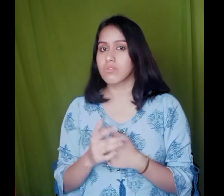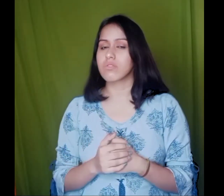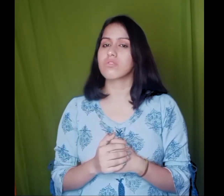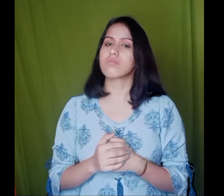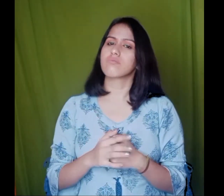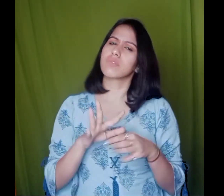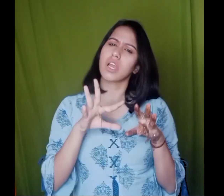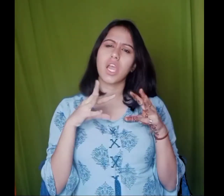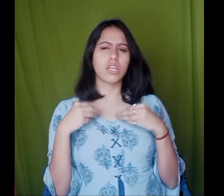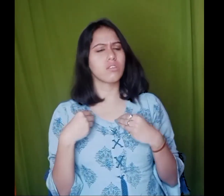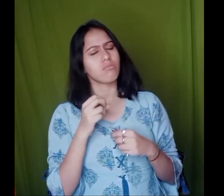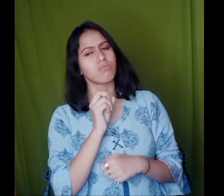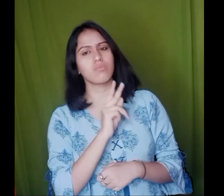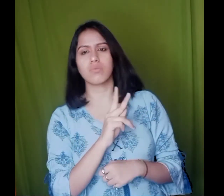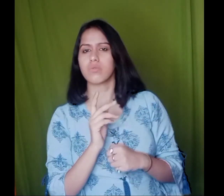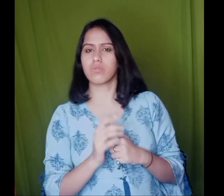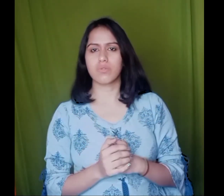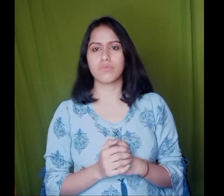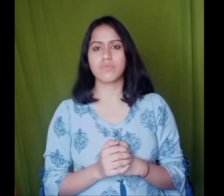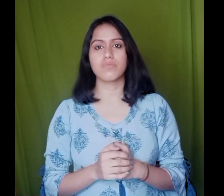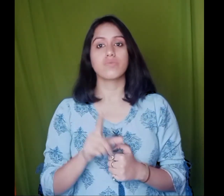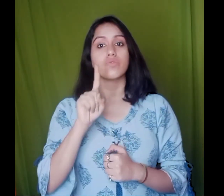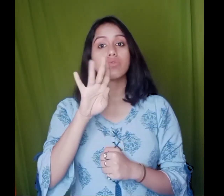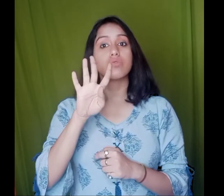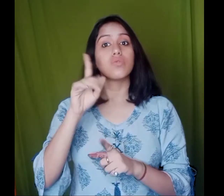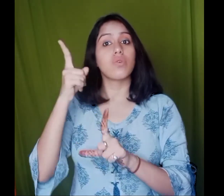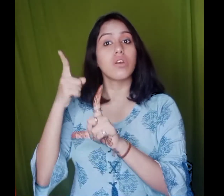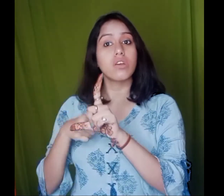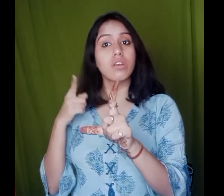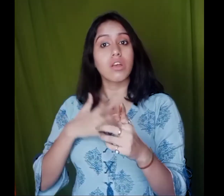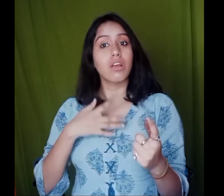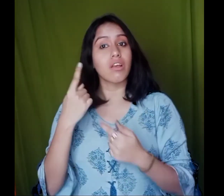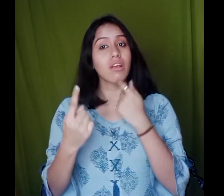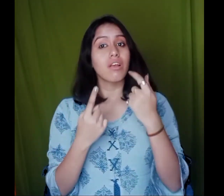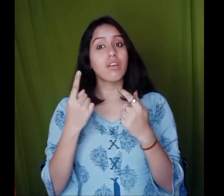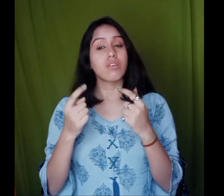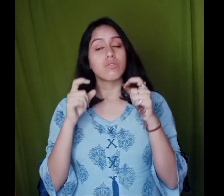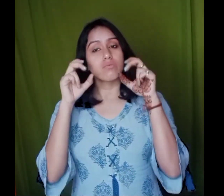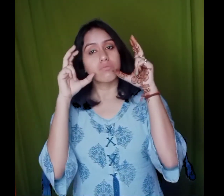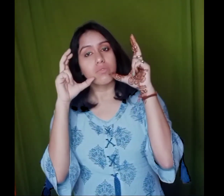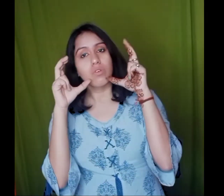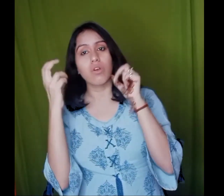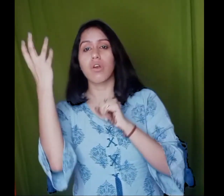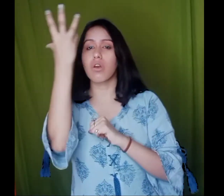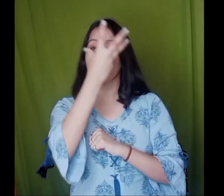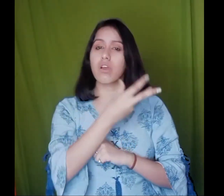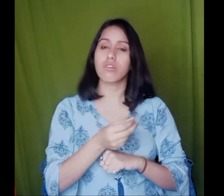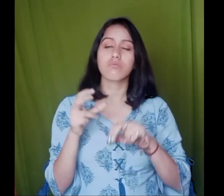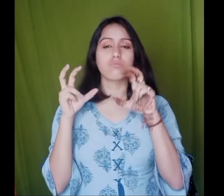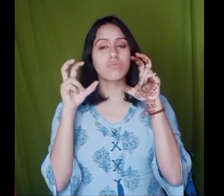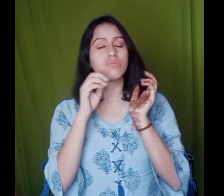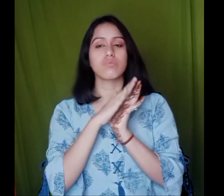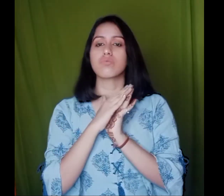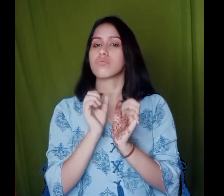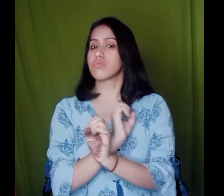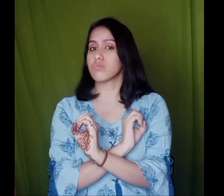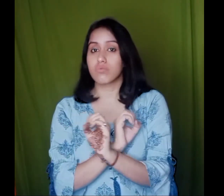14 सालों तक वो सोई रहे, मैं जागता रहूं, क्या ऐसा हो सकता है? निद्रा देवी ने बात मान ली। वो उर्मिला जी के पास गई, उन्हें जाकर के